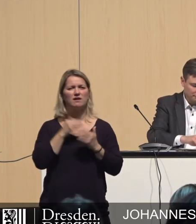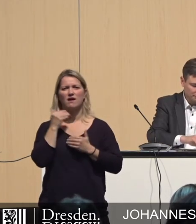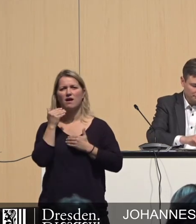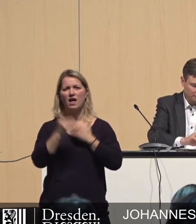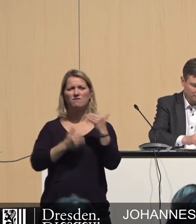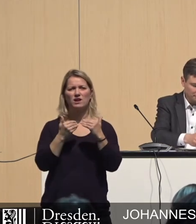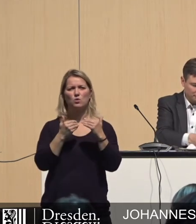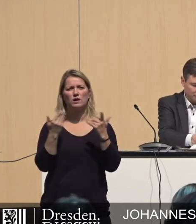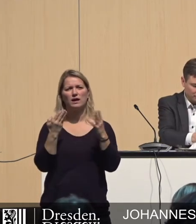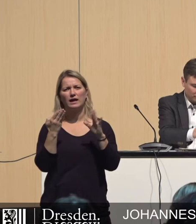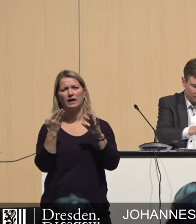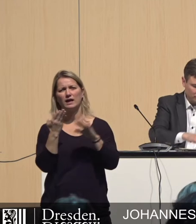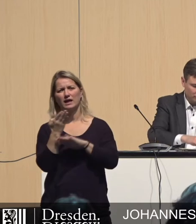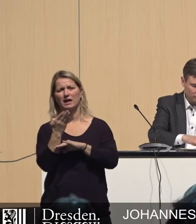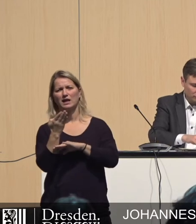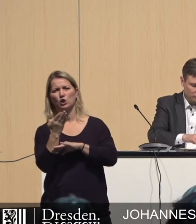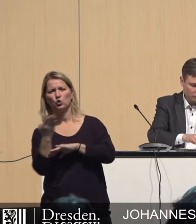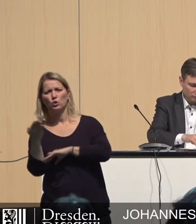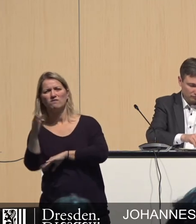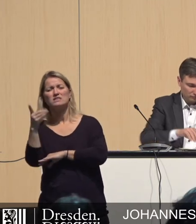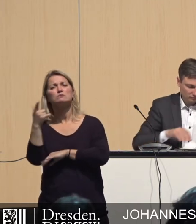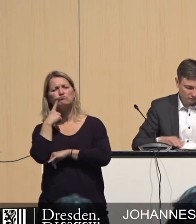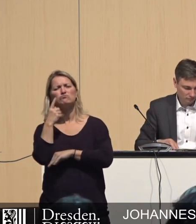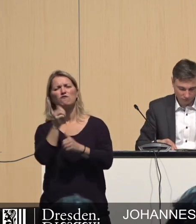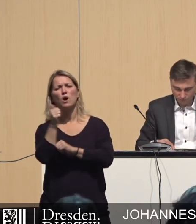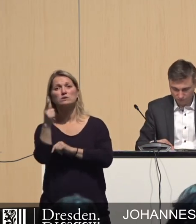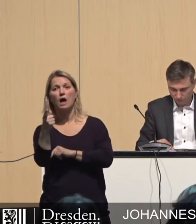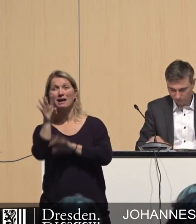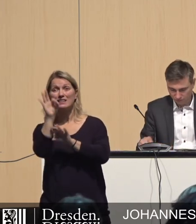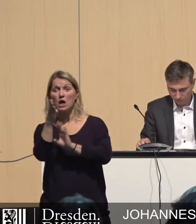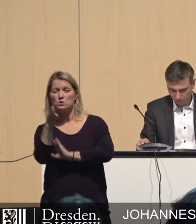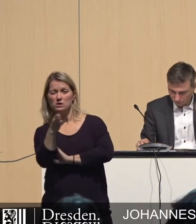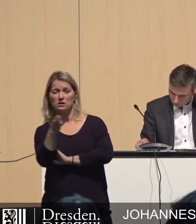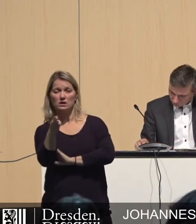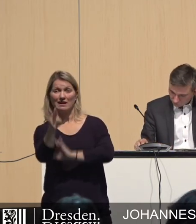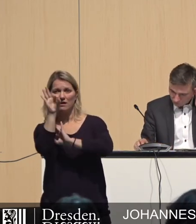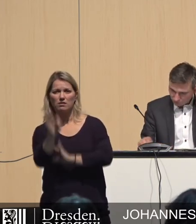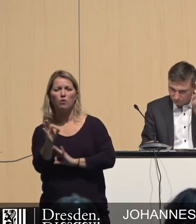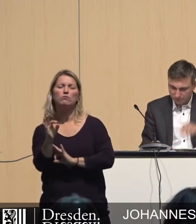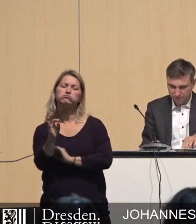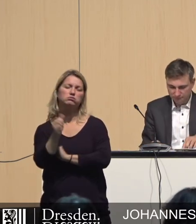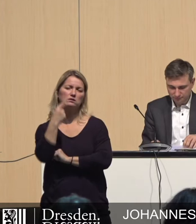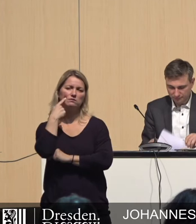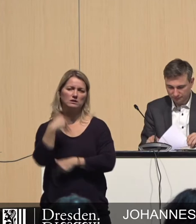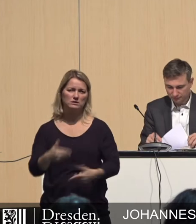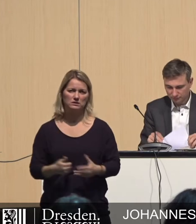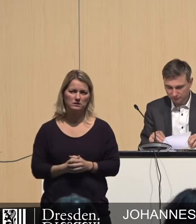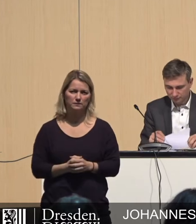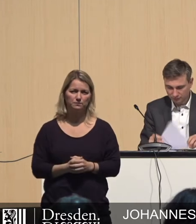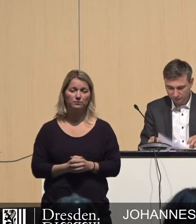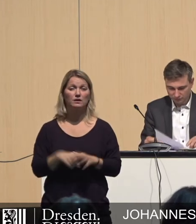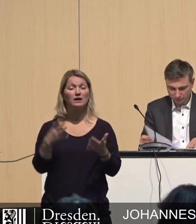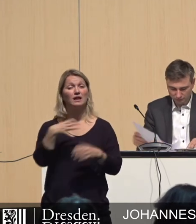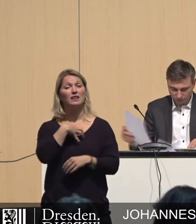muss. Dass wir heute noch nicht in der Lage sind, das bis in jedem einzelnen Schritt zu beschreiben. Die Drewag hat